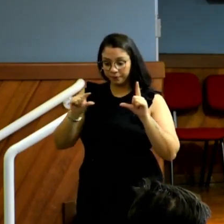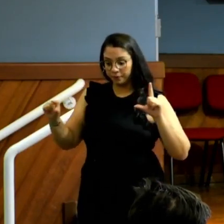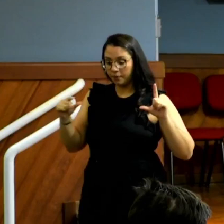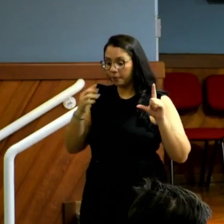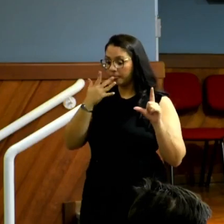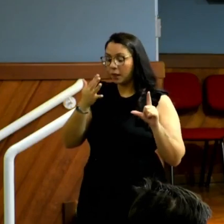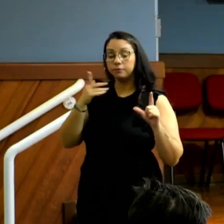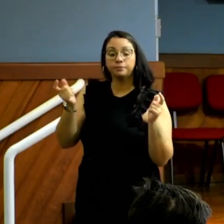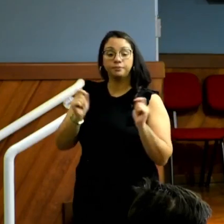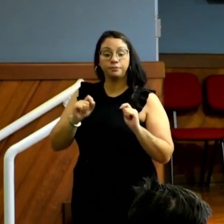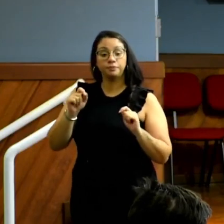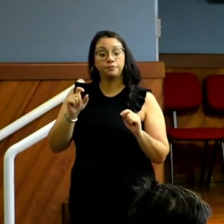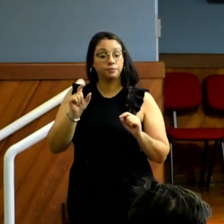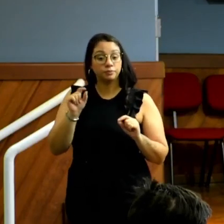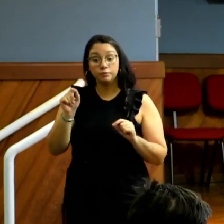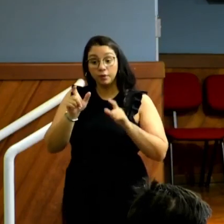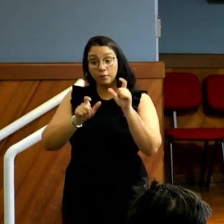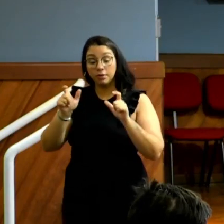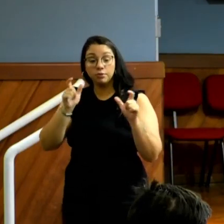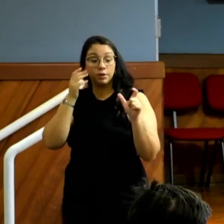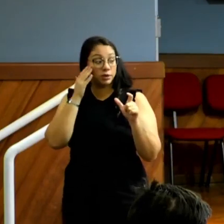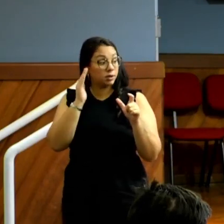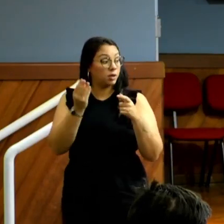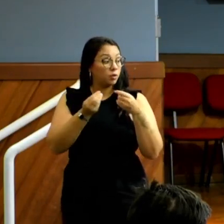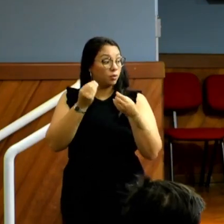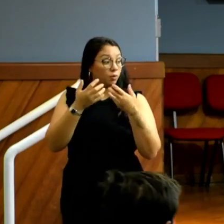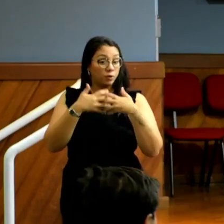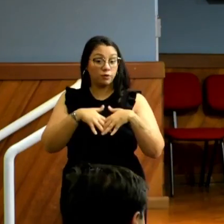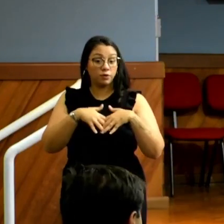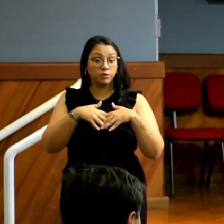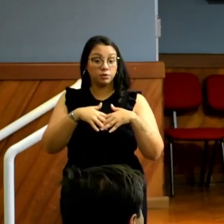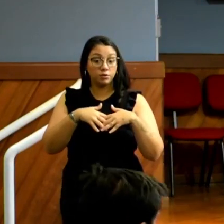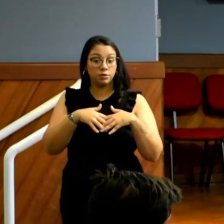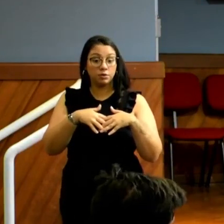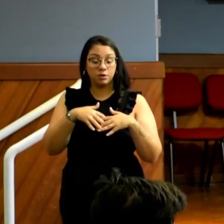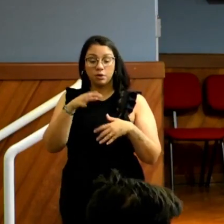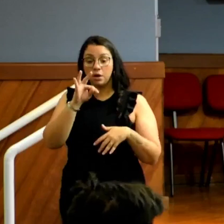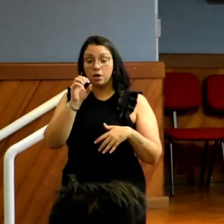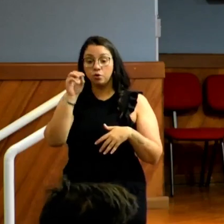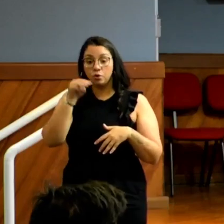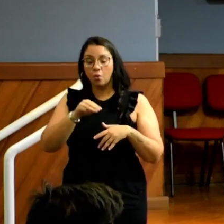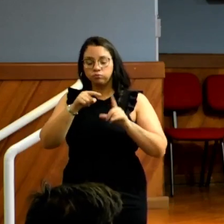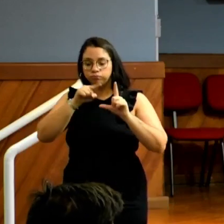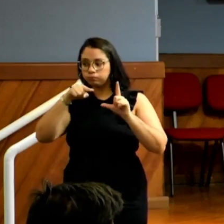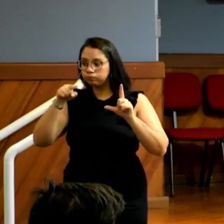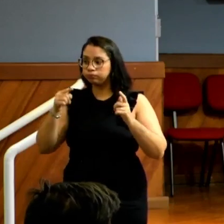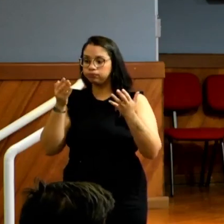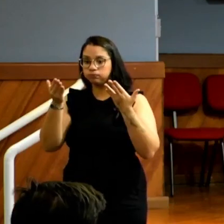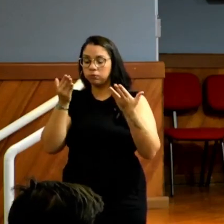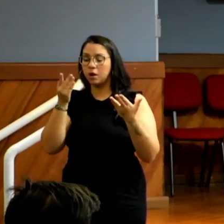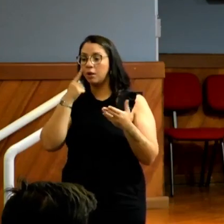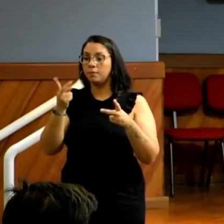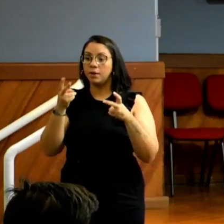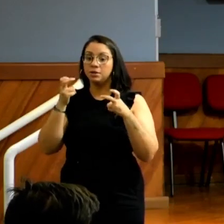dá a possibilidade da pessoa entender a regulação dos tons. você pode colocar isso. A gente vê muito isso